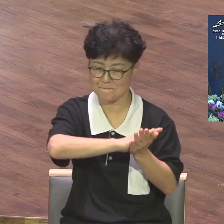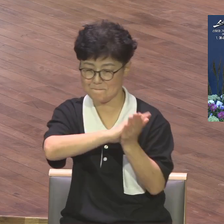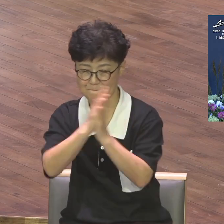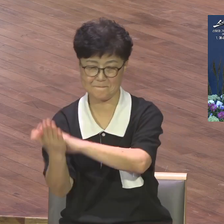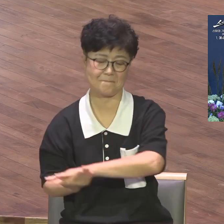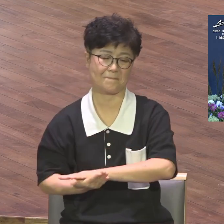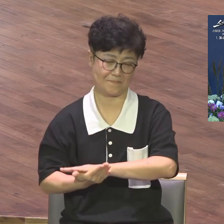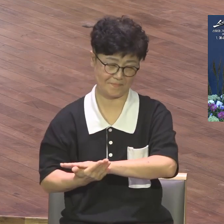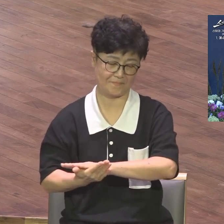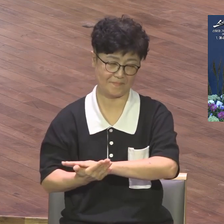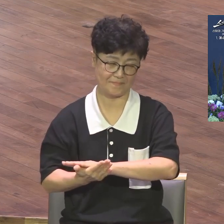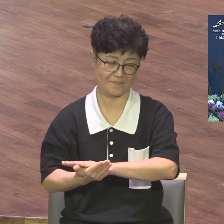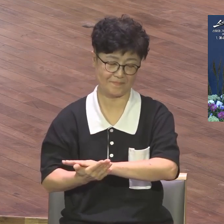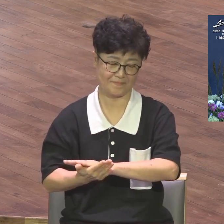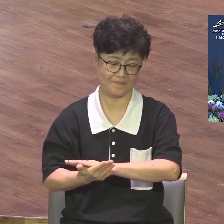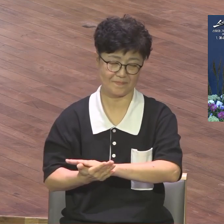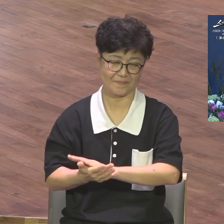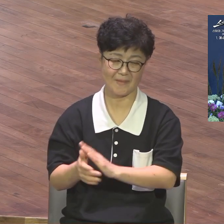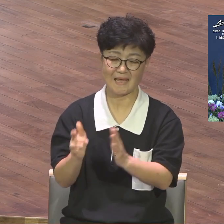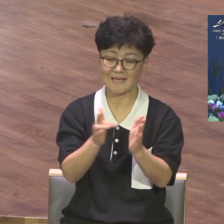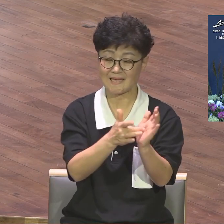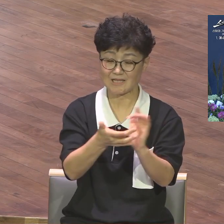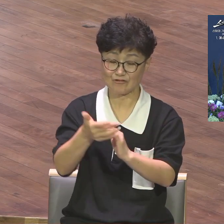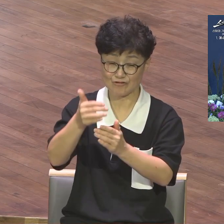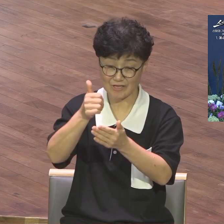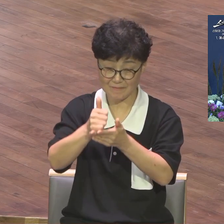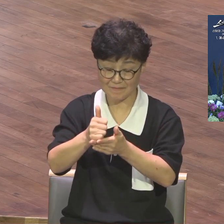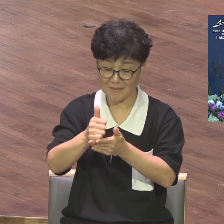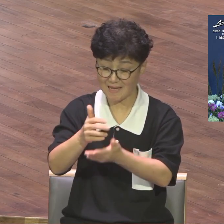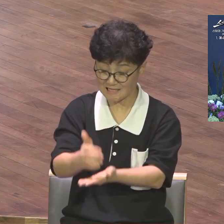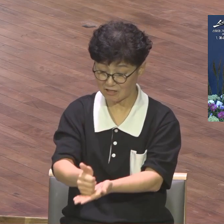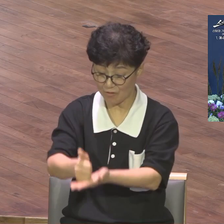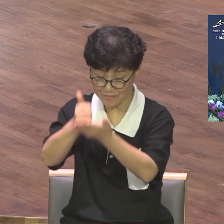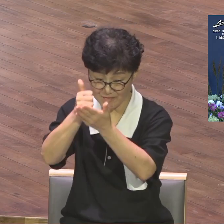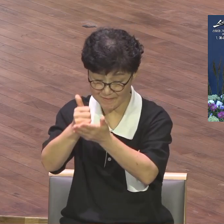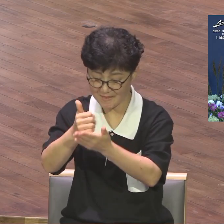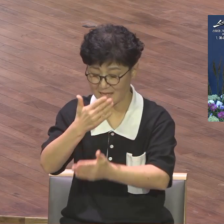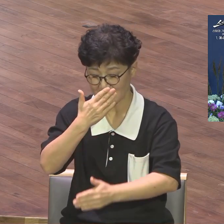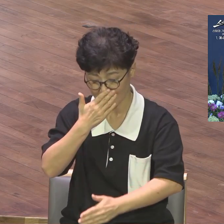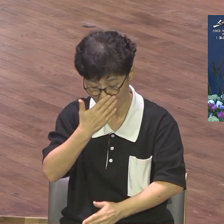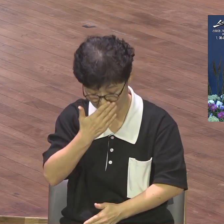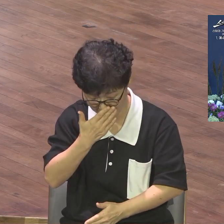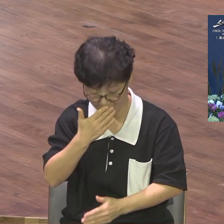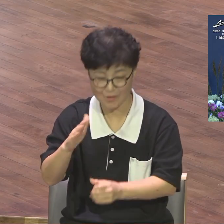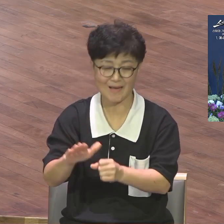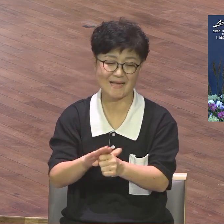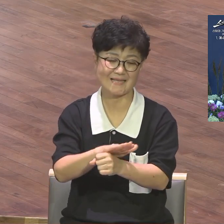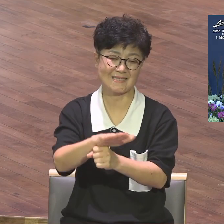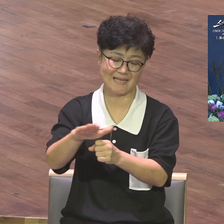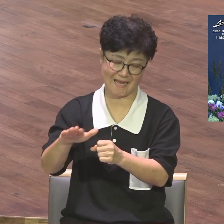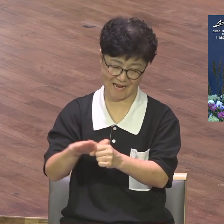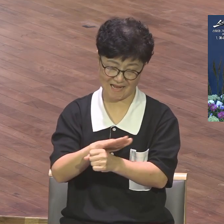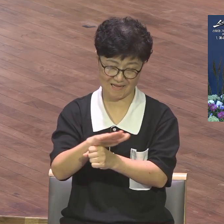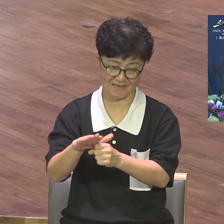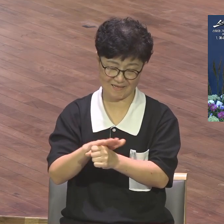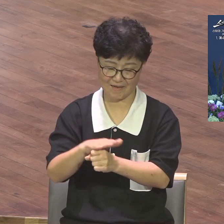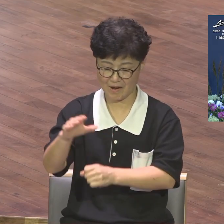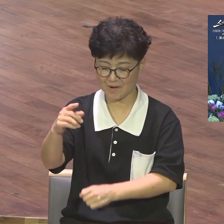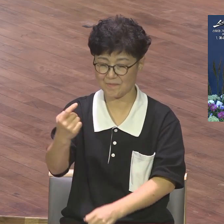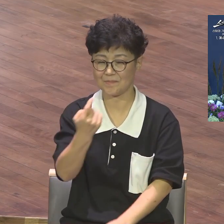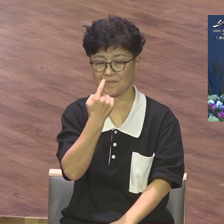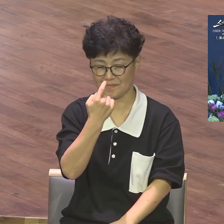우러러보시는 예수님의 그 섬김과 그 겸손의 사랑과 플러스로 즉시로 속히 내려오는 그